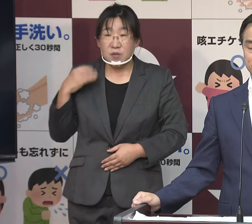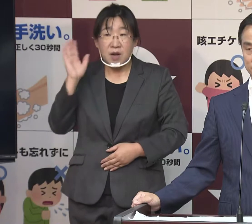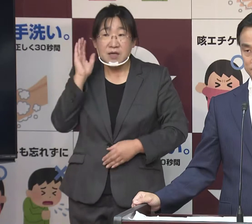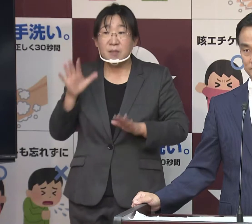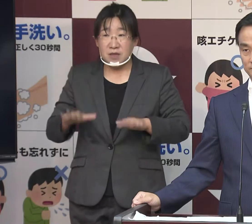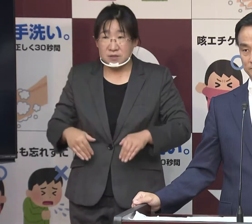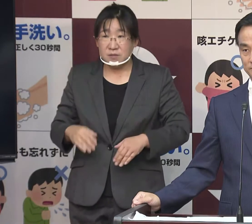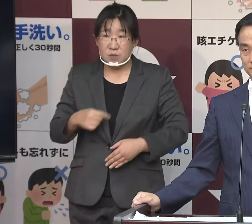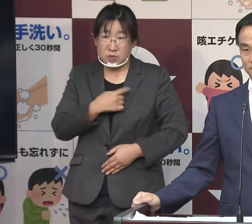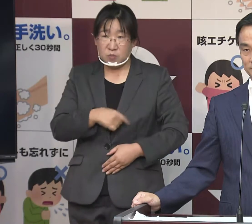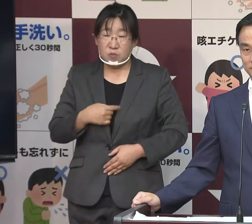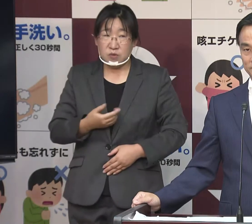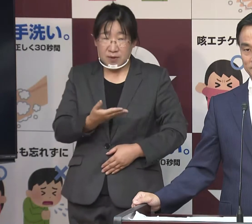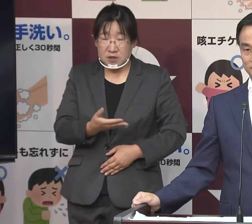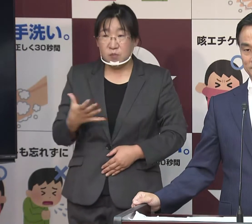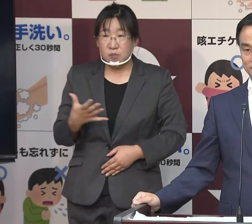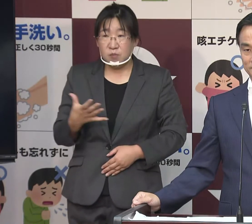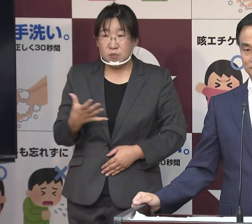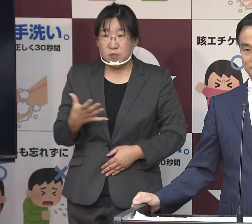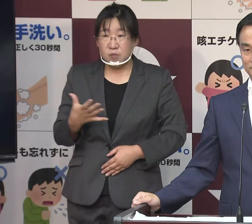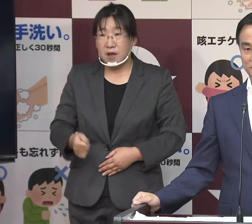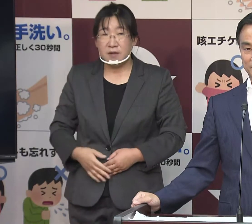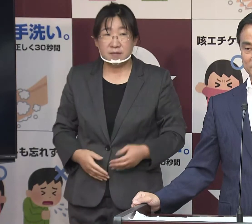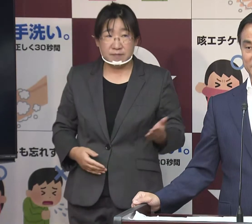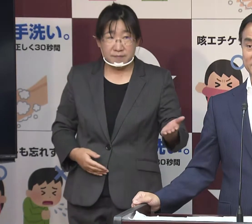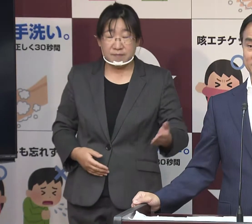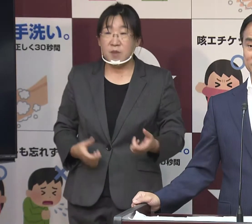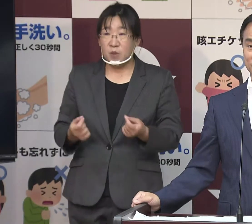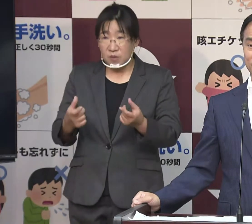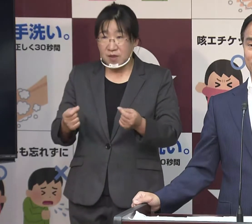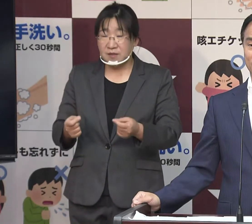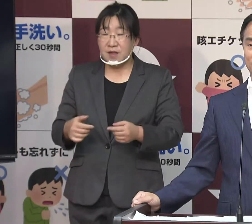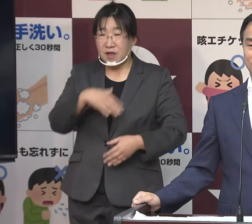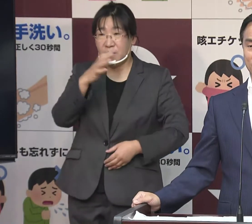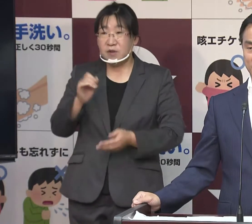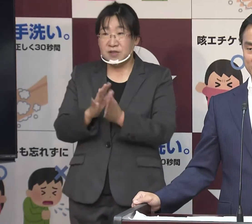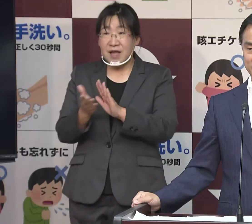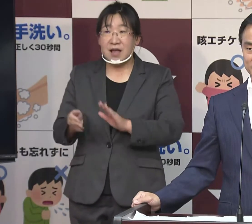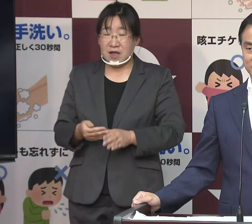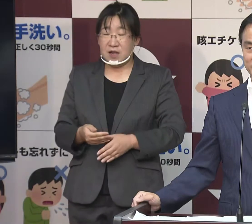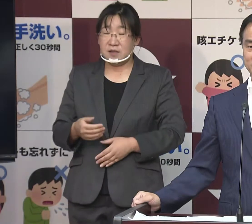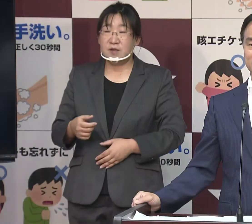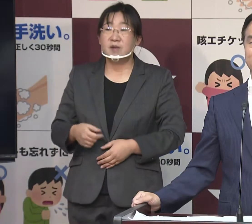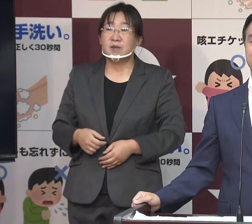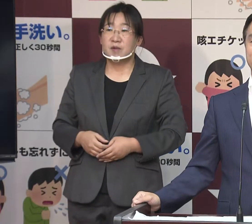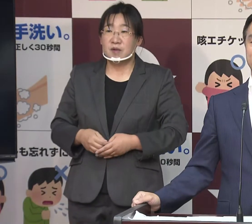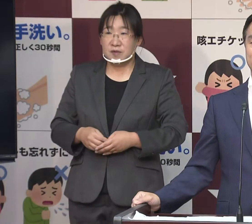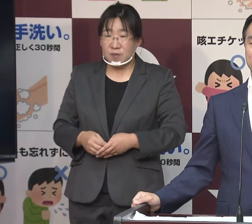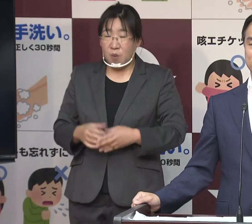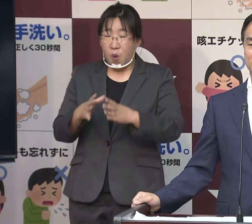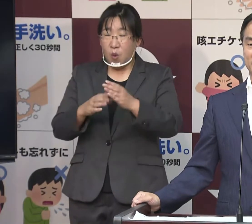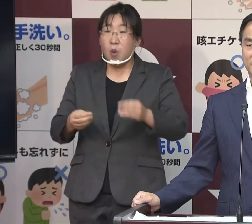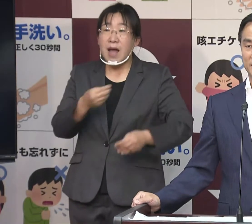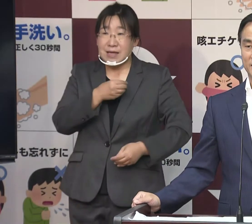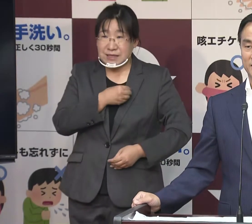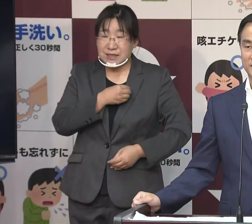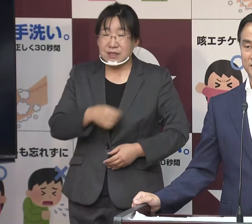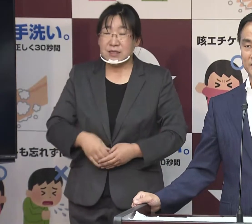あ、そんな思いは知事も持っていらっしゃる。 そうですね、山口県選出の国会議員でいらっしゃって、まあ、こう